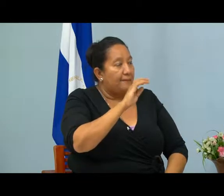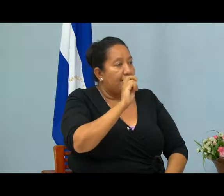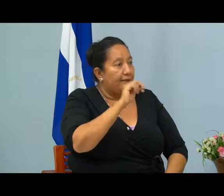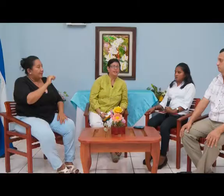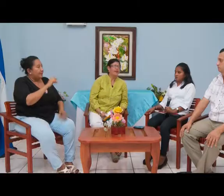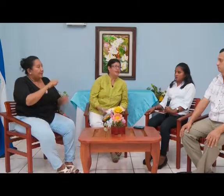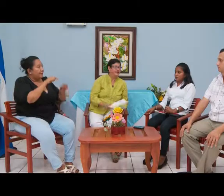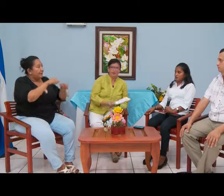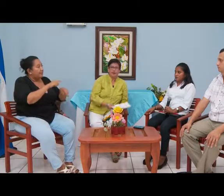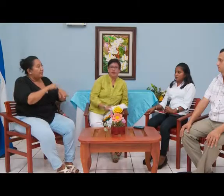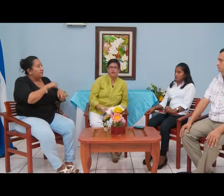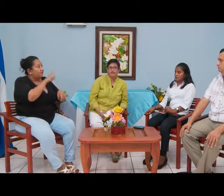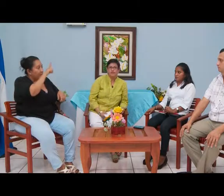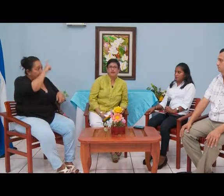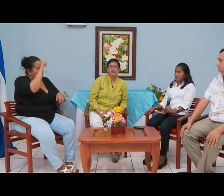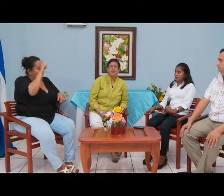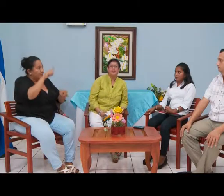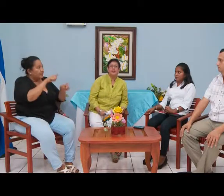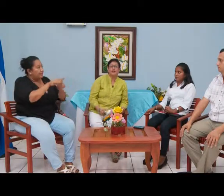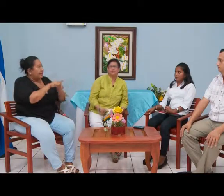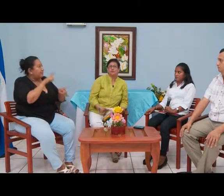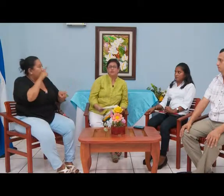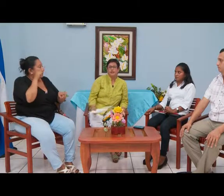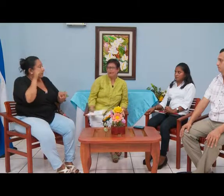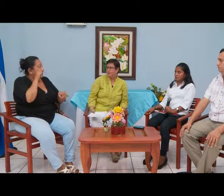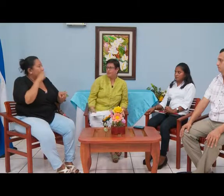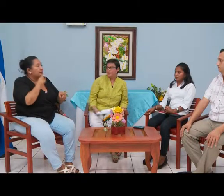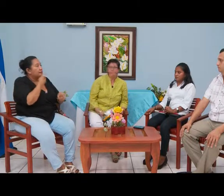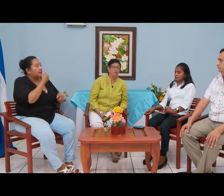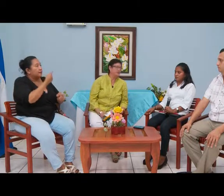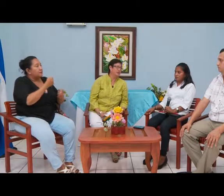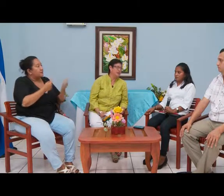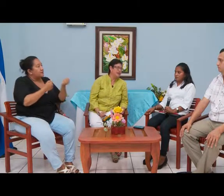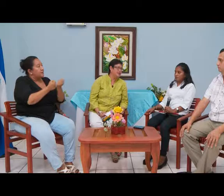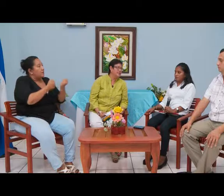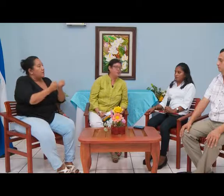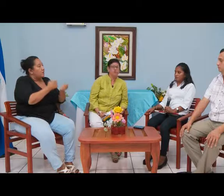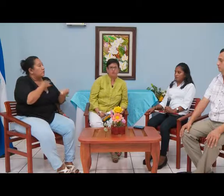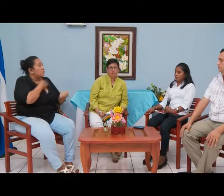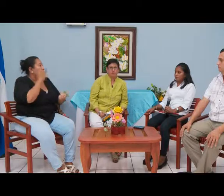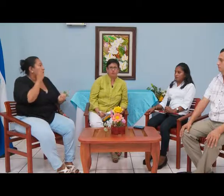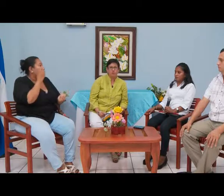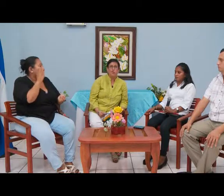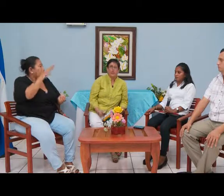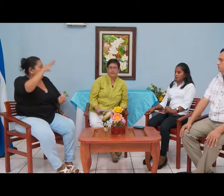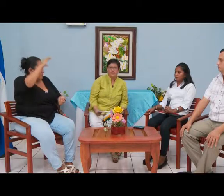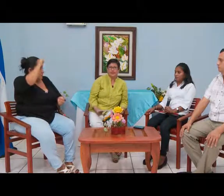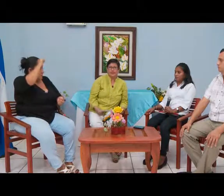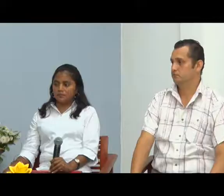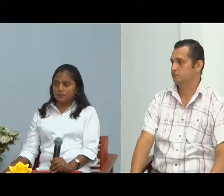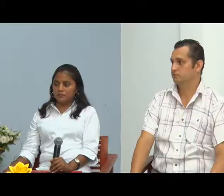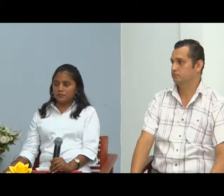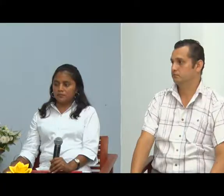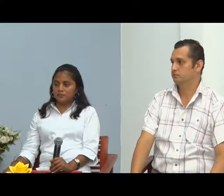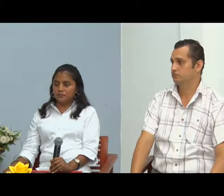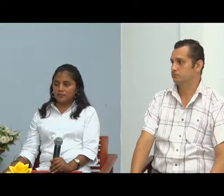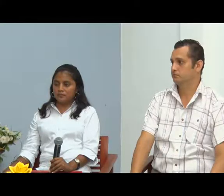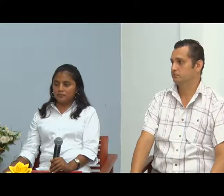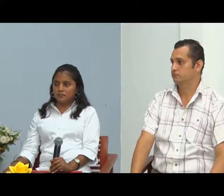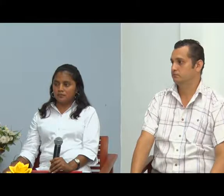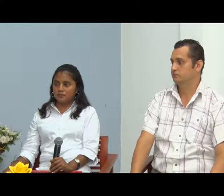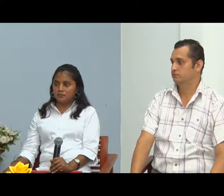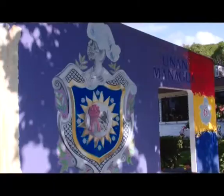a Tatiana y también a Luis, quienes nos brindaron, ¿verdad?, sus experiencias y conocimientos acerca del tema de